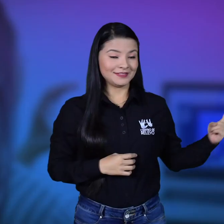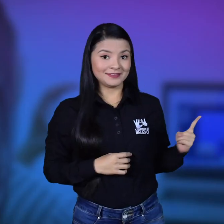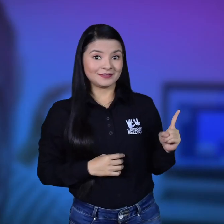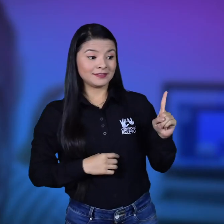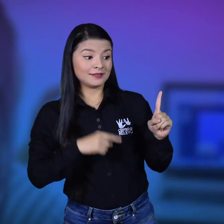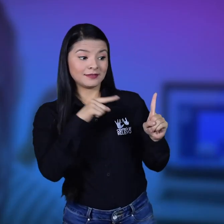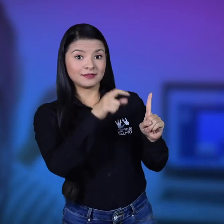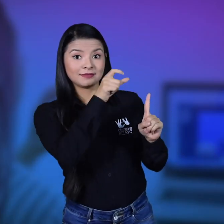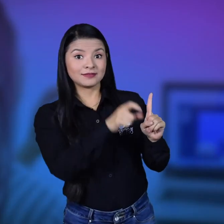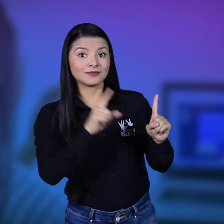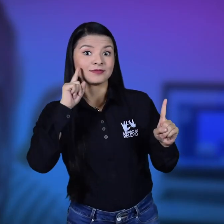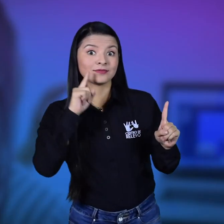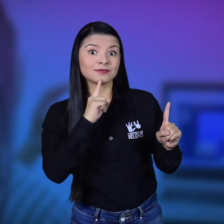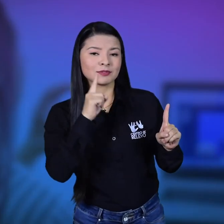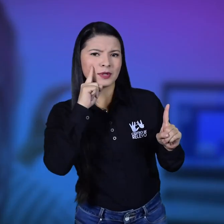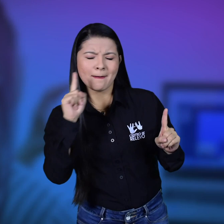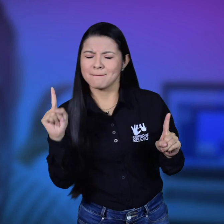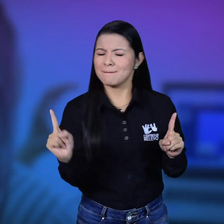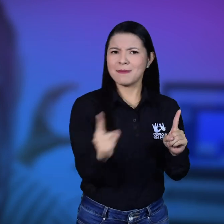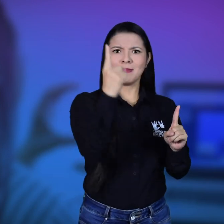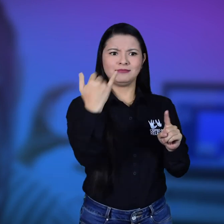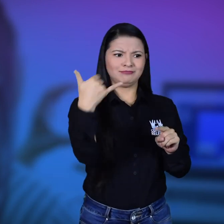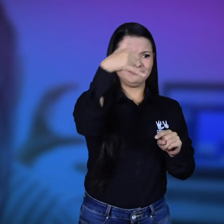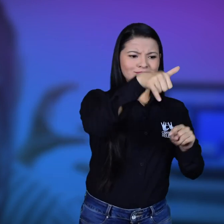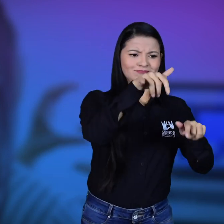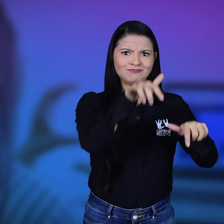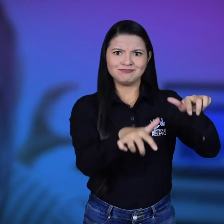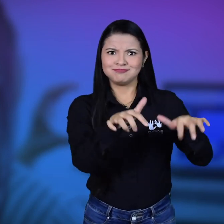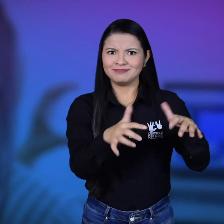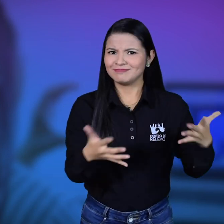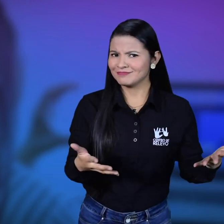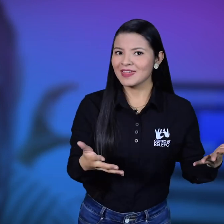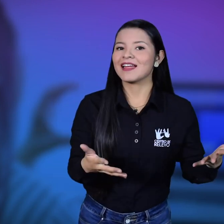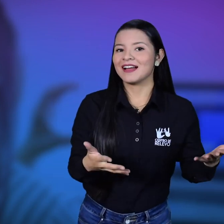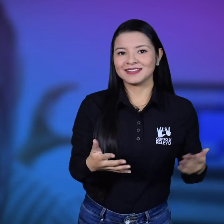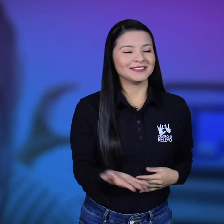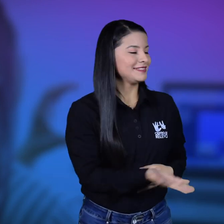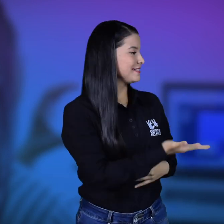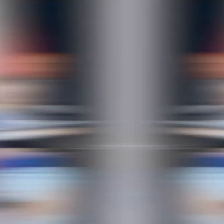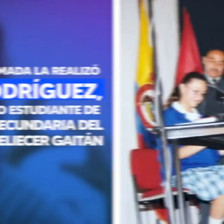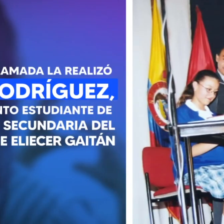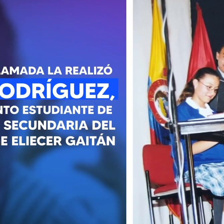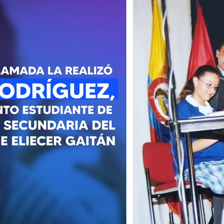Allí se encontraba otra persona sorda, quien fue la primera en hacer uso del servicio del centro de relevo. Veamos.